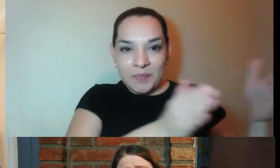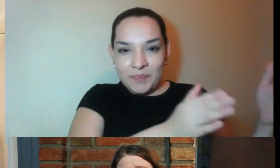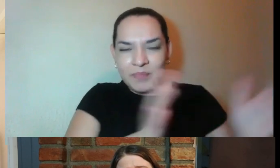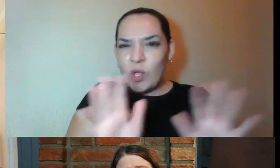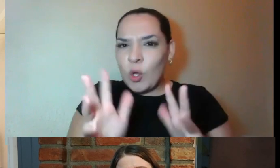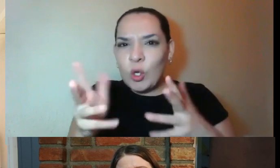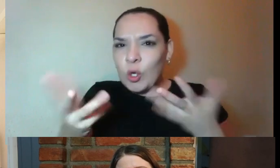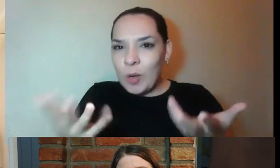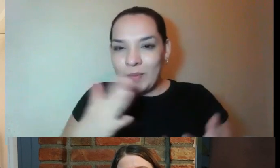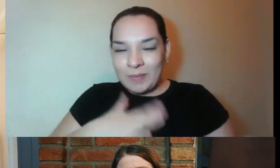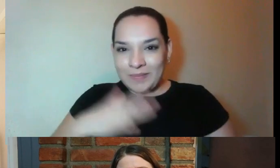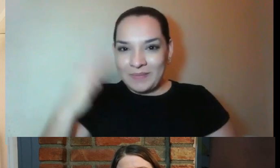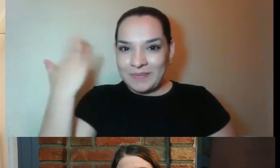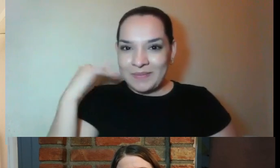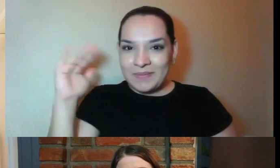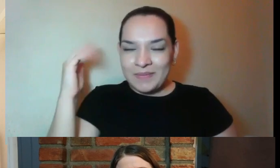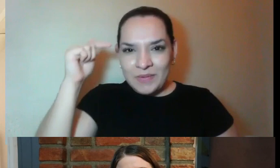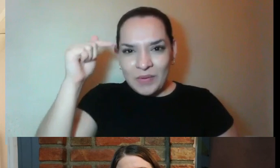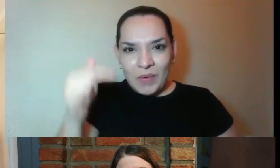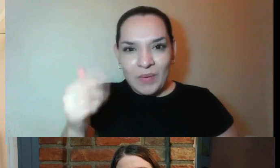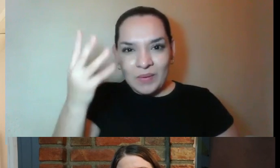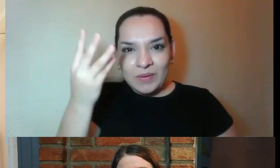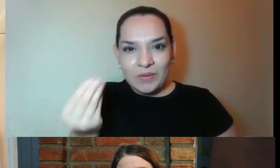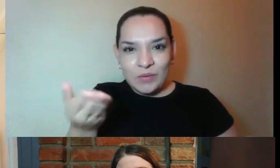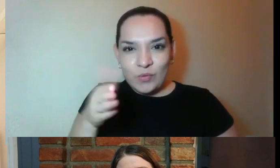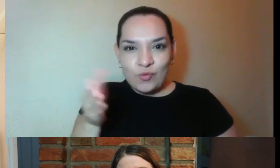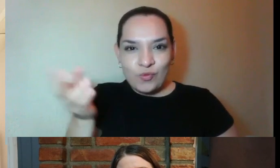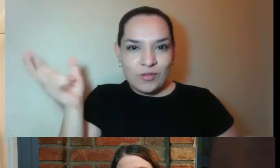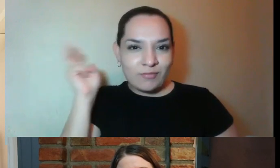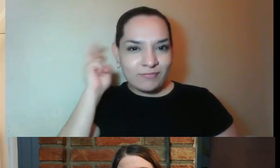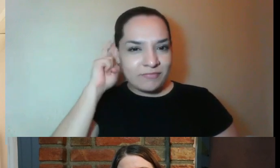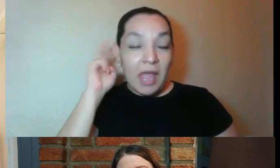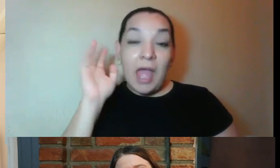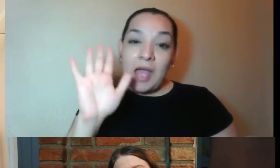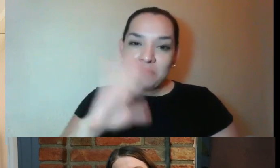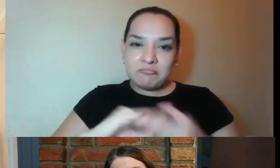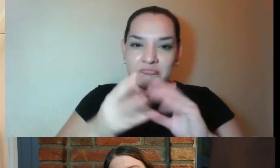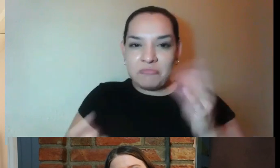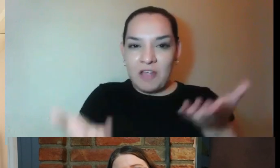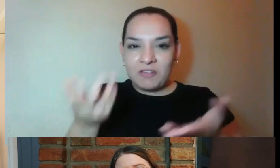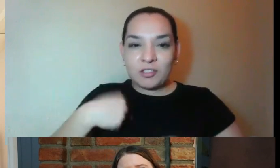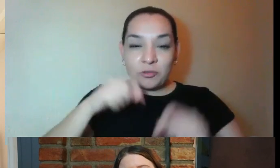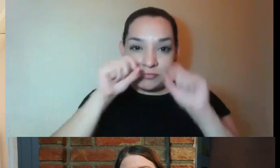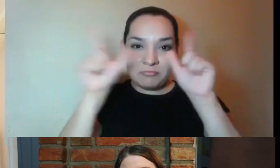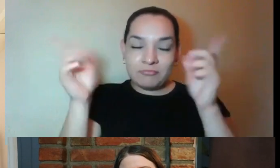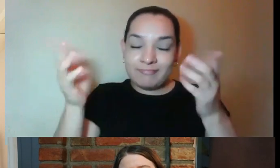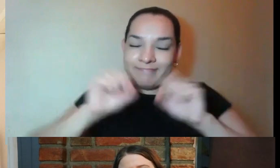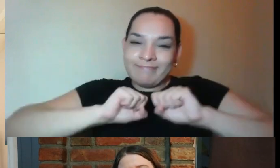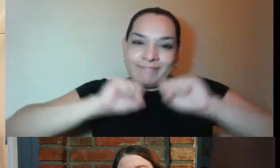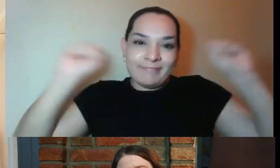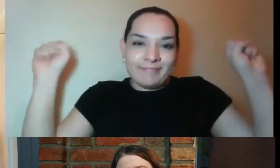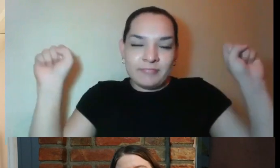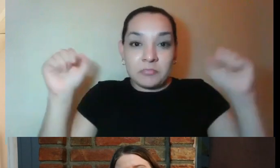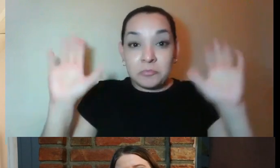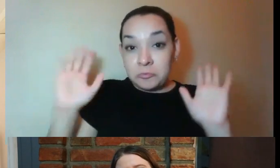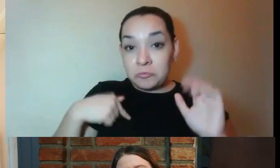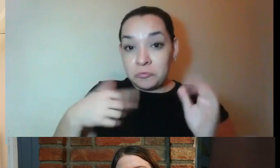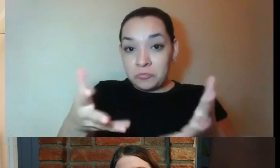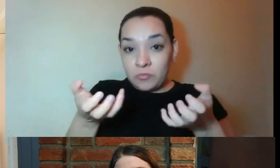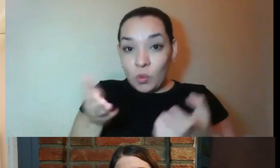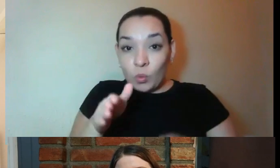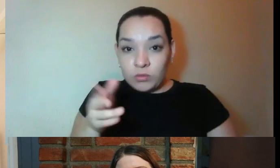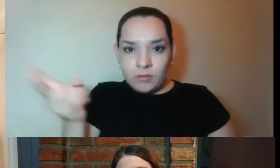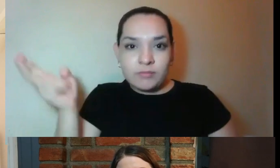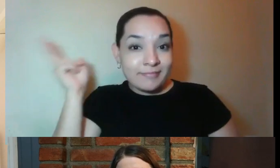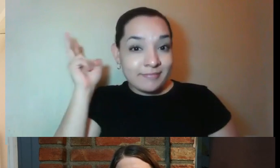¿Y cómo es mi experiencia hoy en día con el implante coclear? Bueno, a veces me despierto, no quiero usar, no